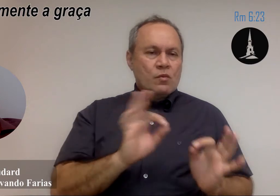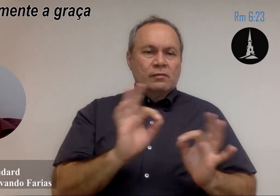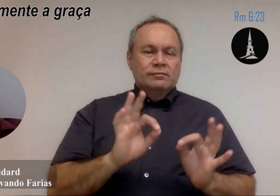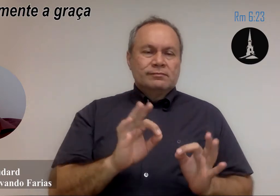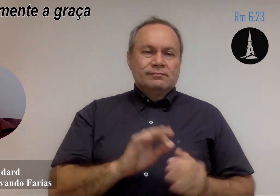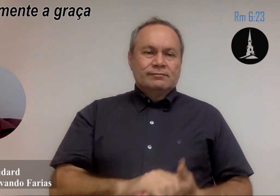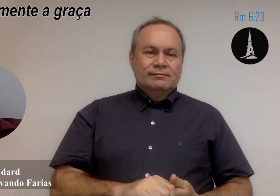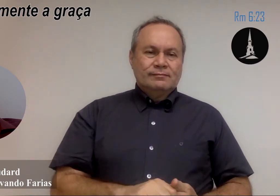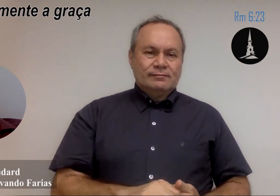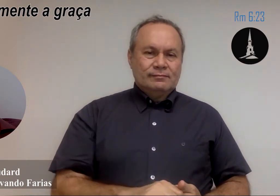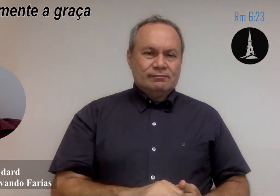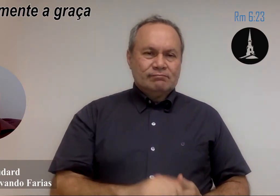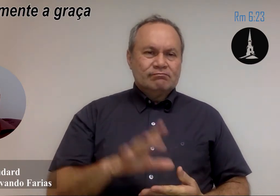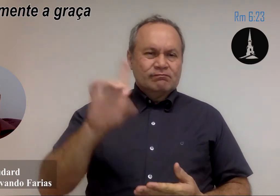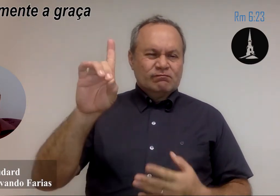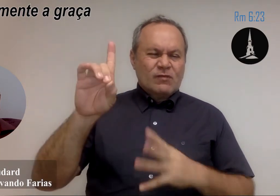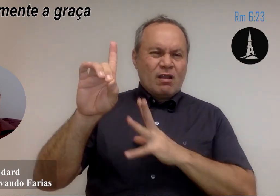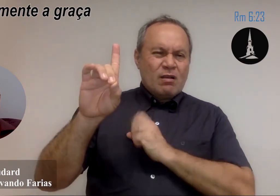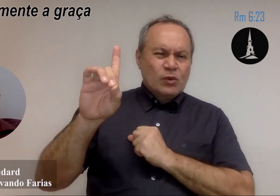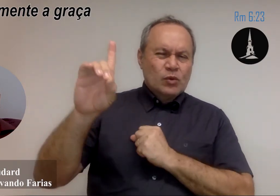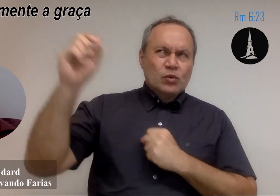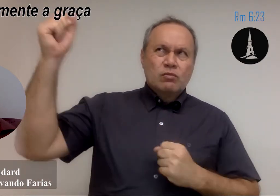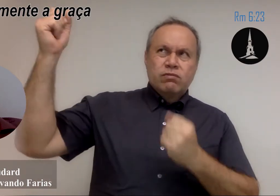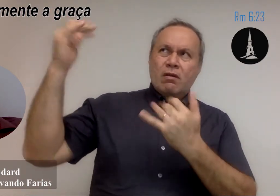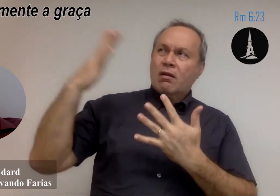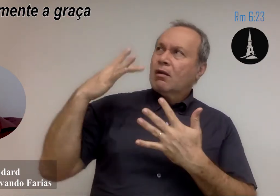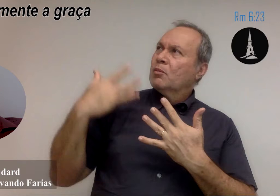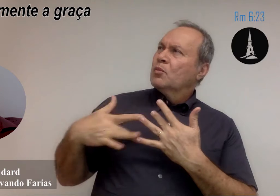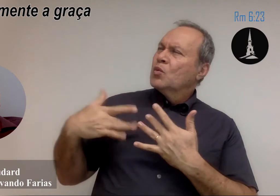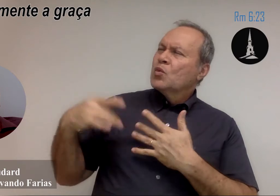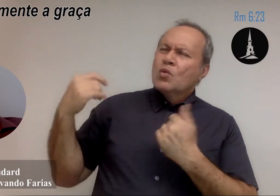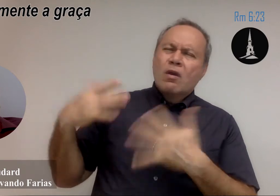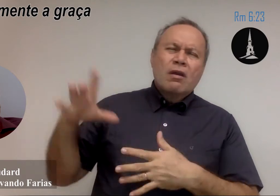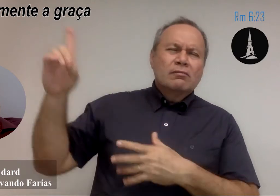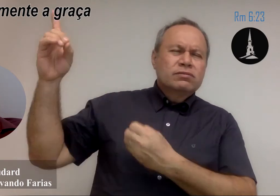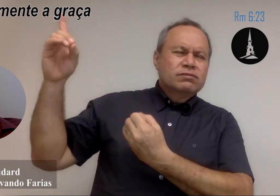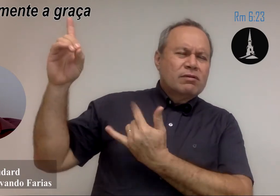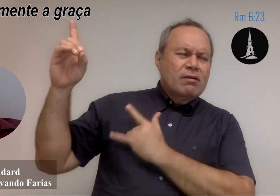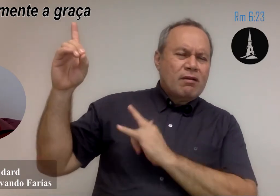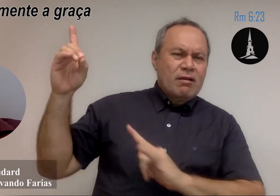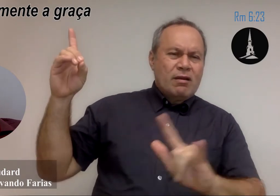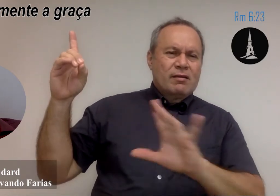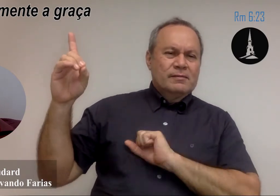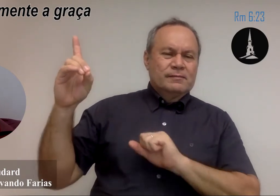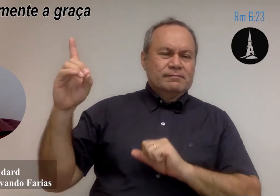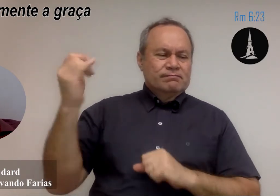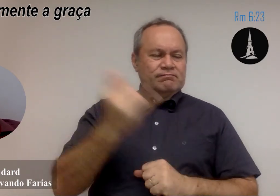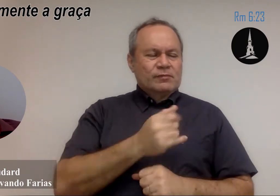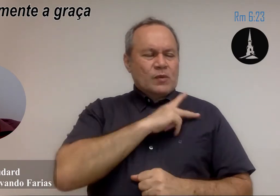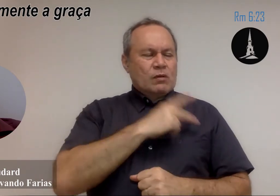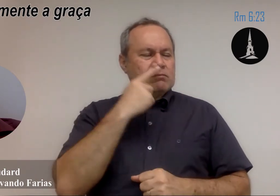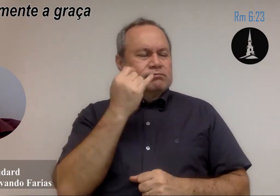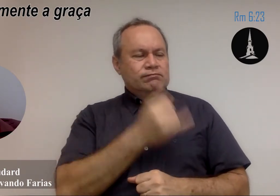castigo. Deus é gracioso, é misericordioso, e ele disse ao apóstolo Paulo,